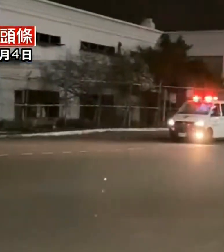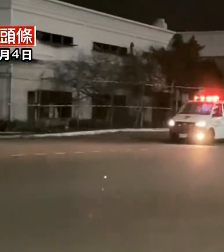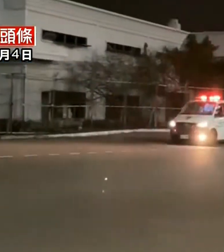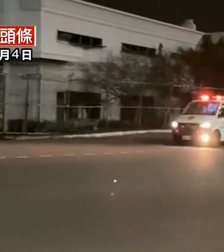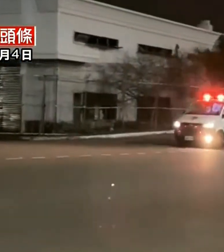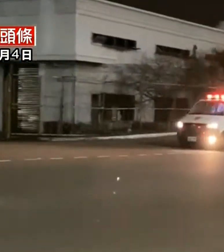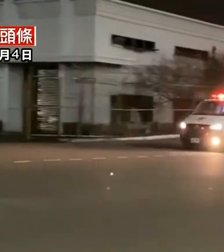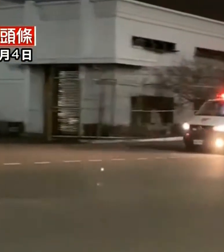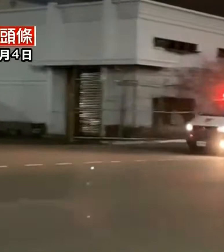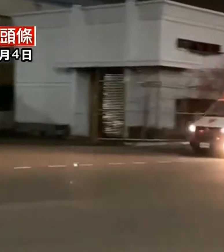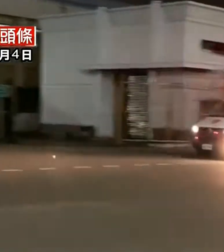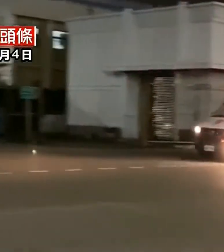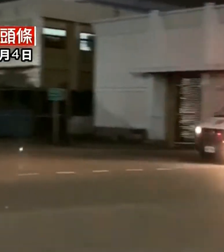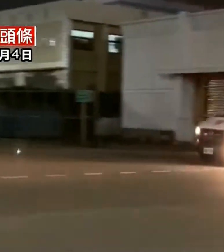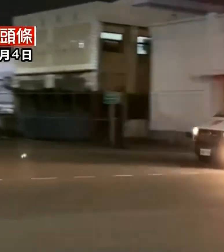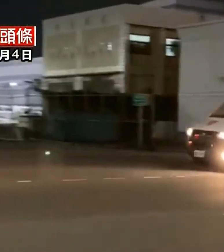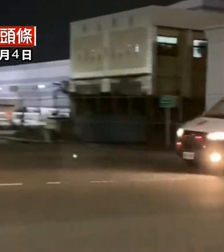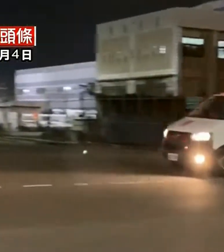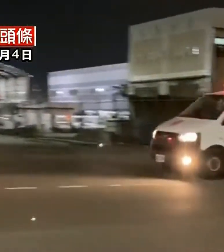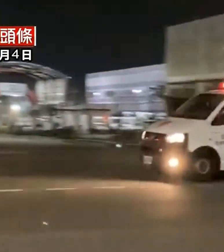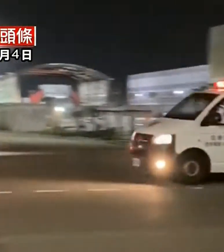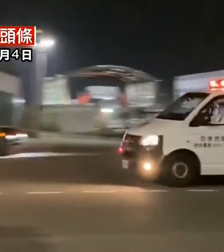飞机落地立刻处理，但从武汉飞往台湾的航班上属于密闭空间，外界都想问出发前是否出现症状。 是有查到一位，是没有让他最后没有让他来登机， 所以我相信这一位，应该就是不会说是故意有发烧而来上来了。